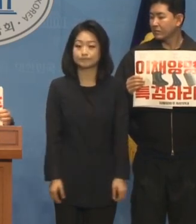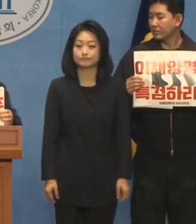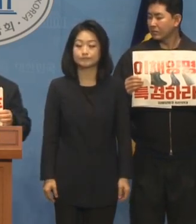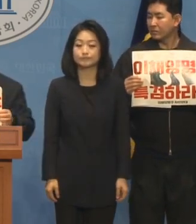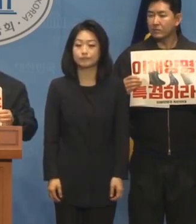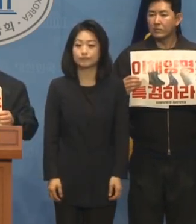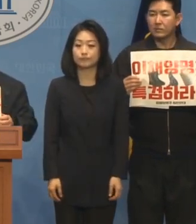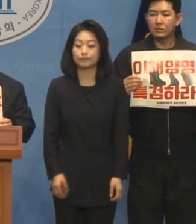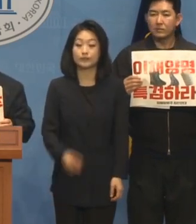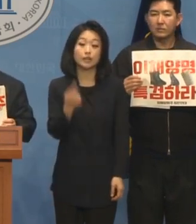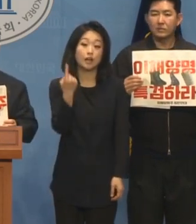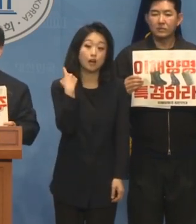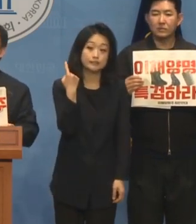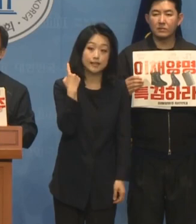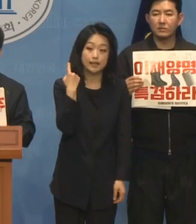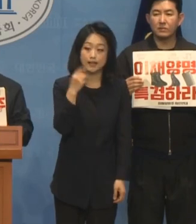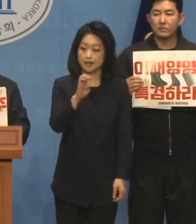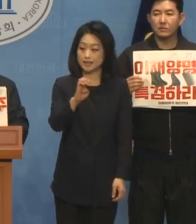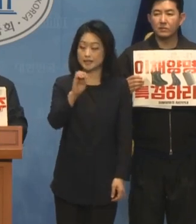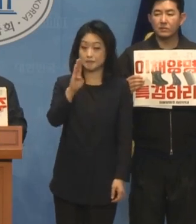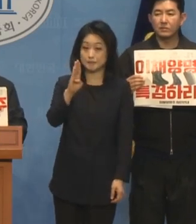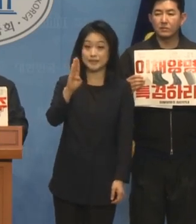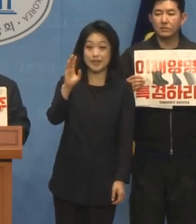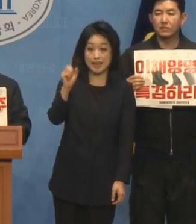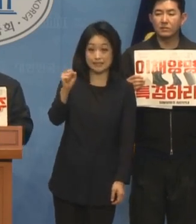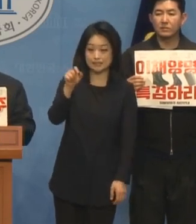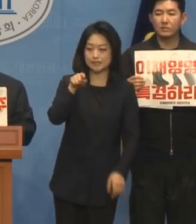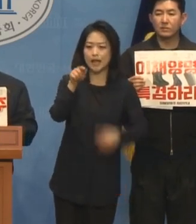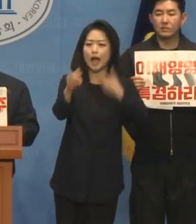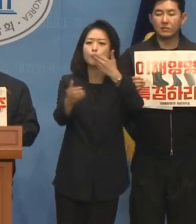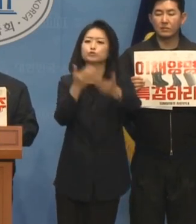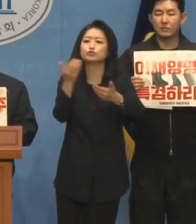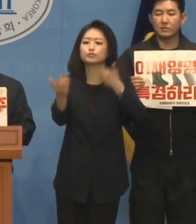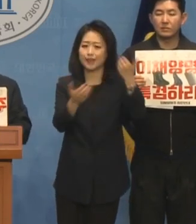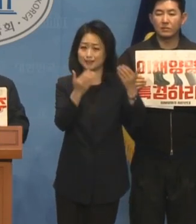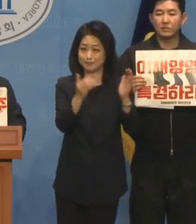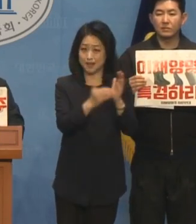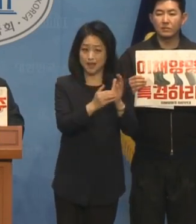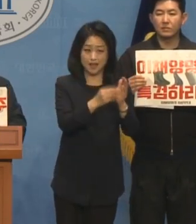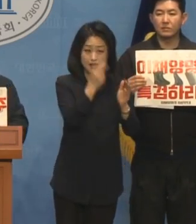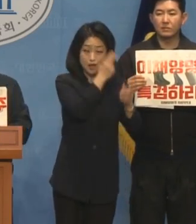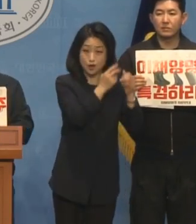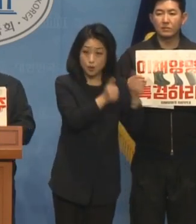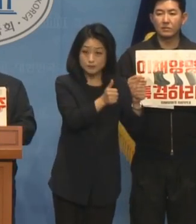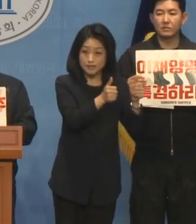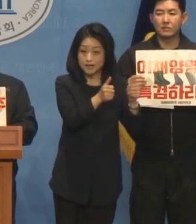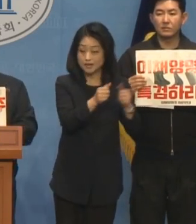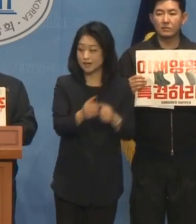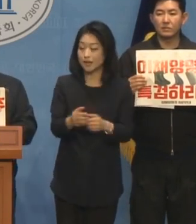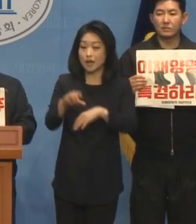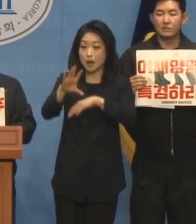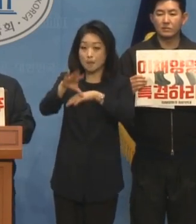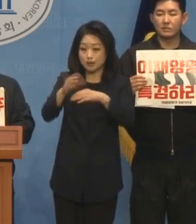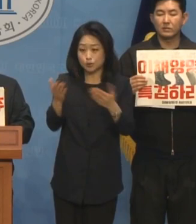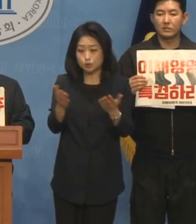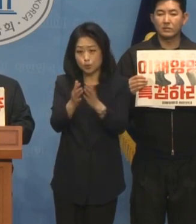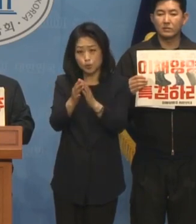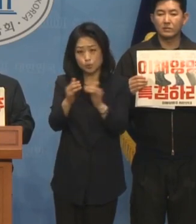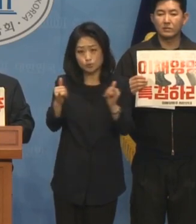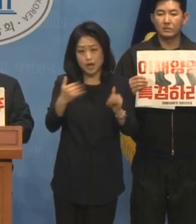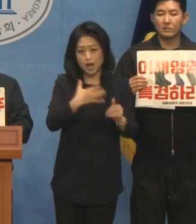예 어제도 EBS 압수 했더라고요 정치 검찰이 언론사에 대한 탄압과 언론노동자 괴롭히기 너무